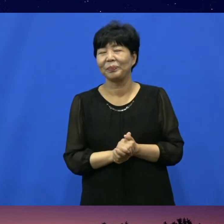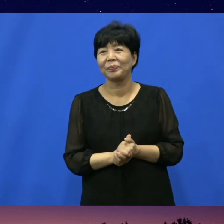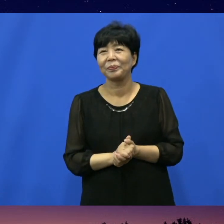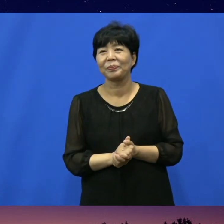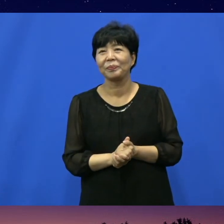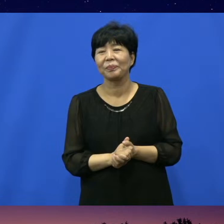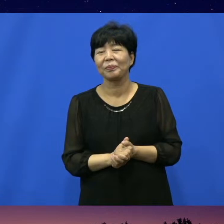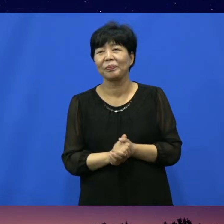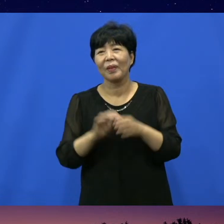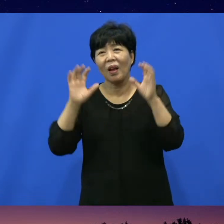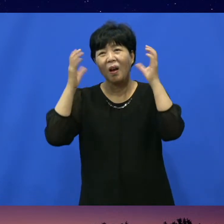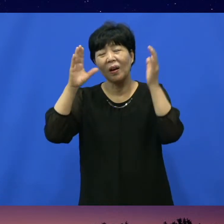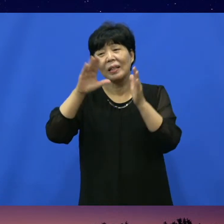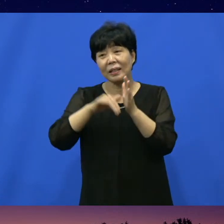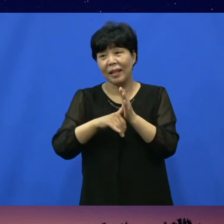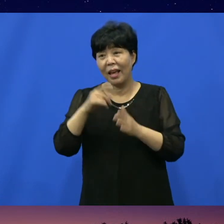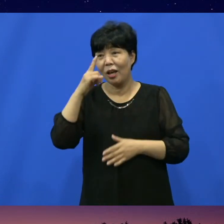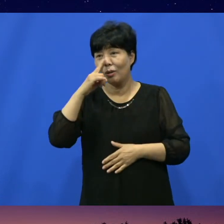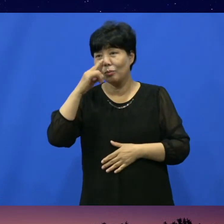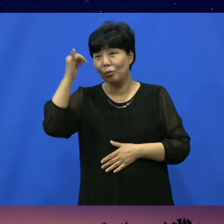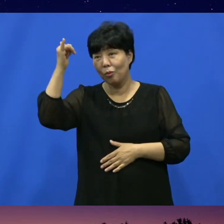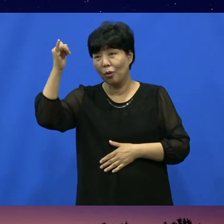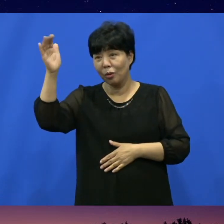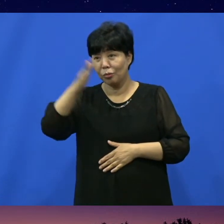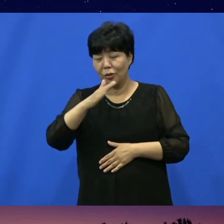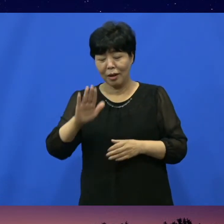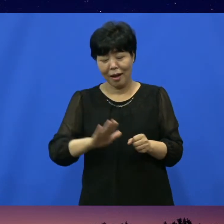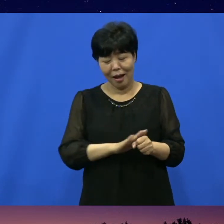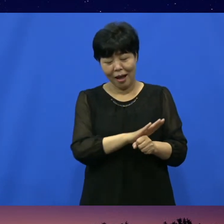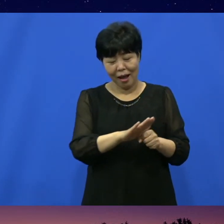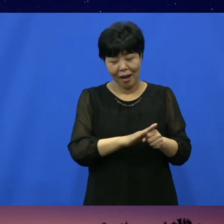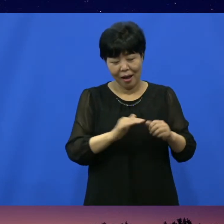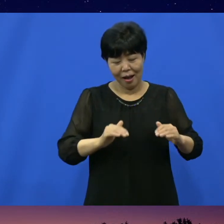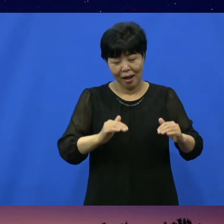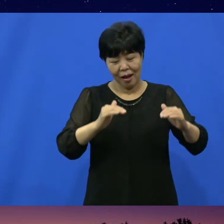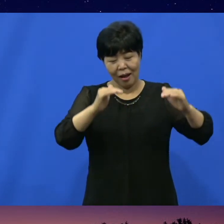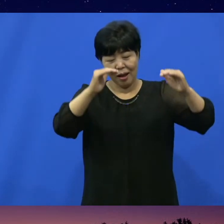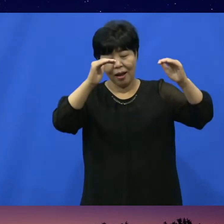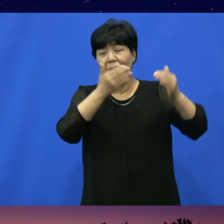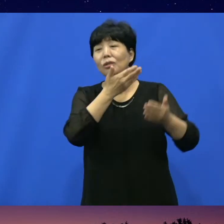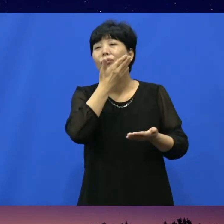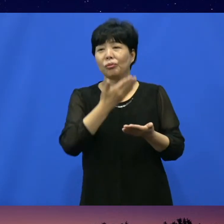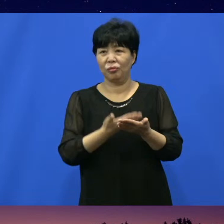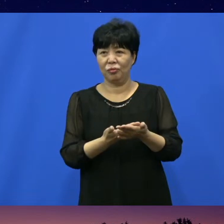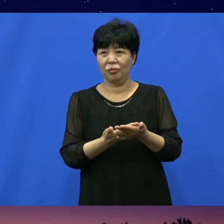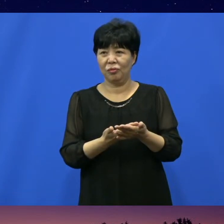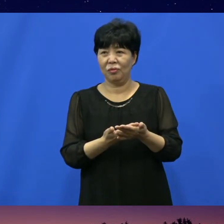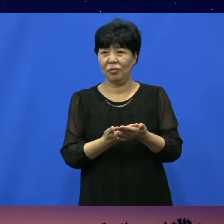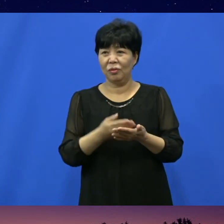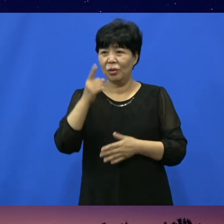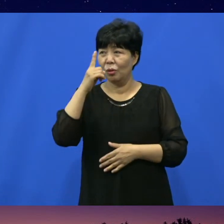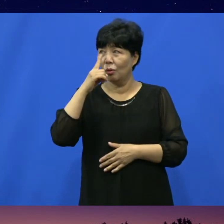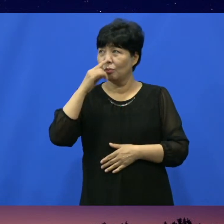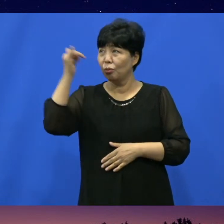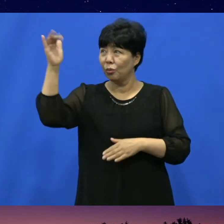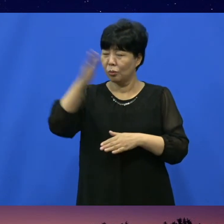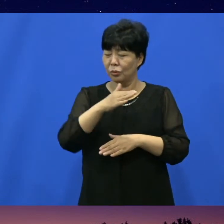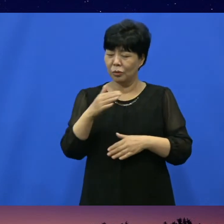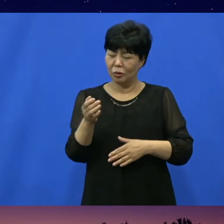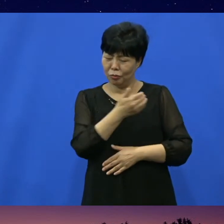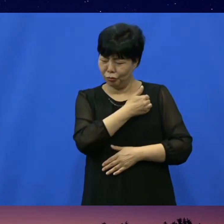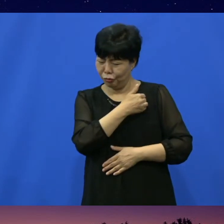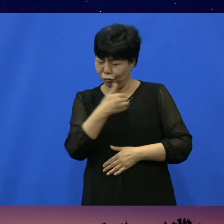여러분 어린 시절에 부모로부터 사랑을 받은 경험이 참 중요하죠, 여러분. 그죠? 부모에게 충분한 사랑을 받는 거